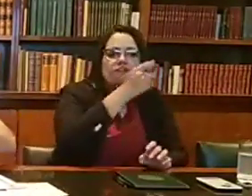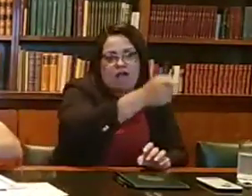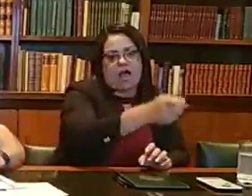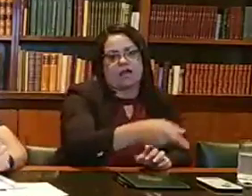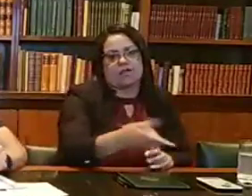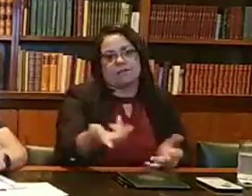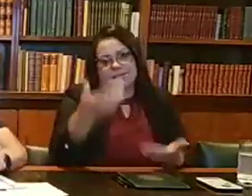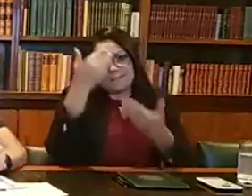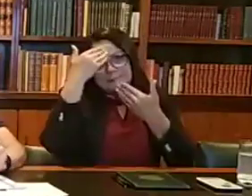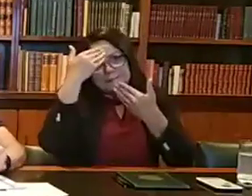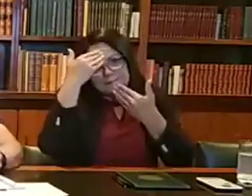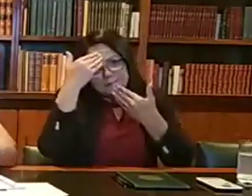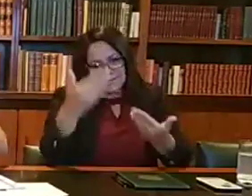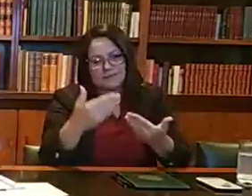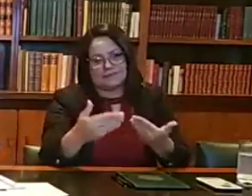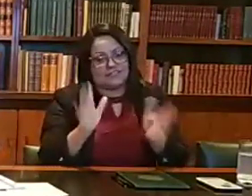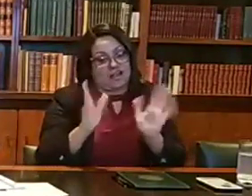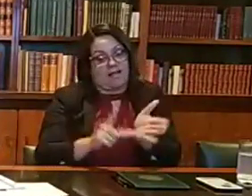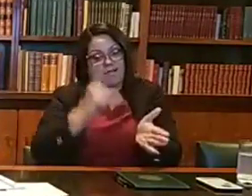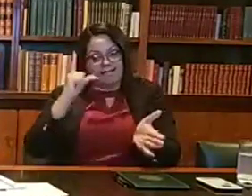agradeço antecipadamente aí